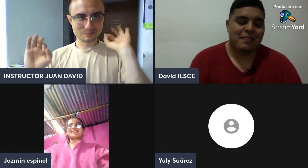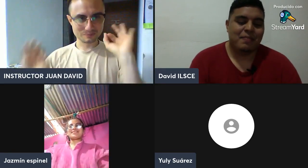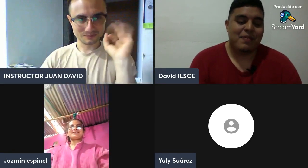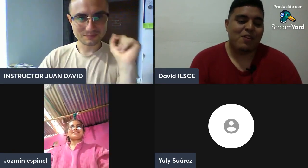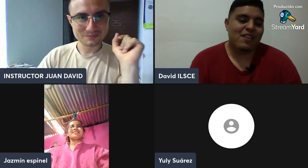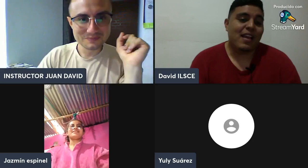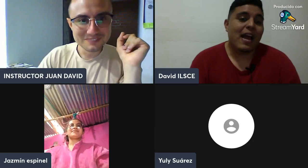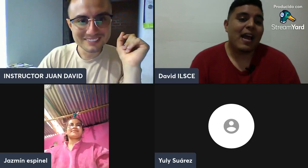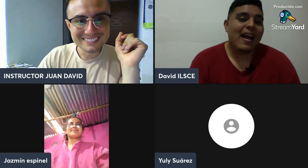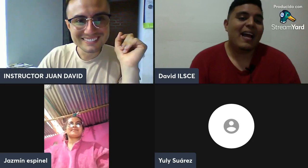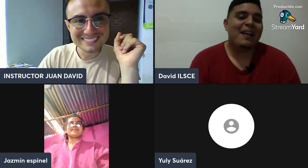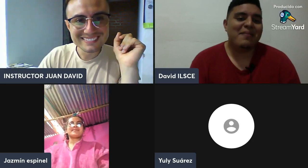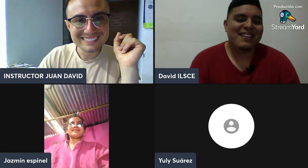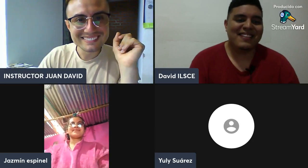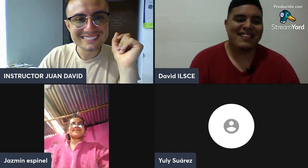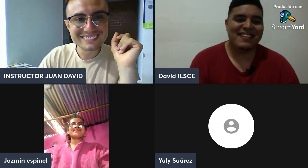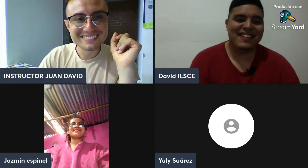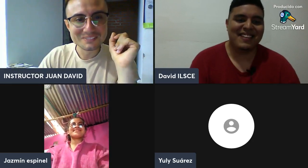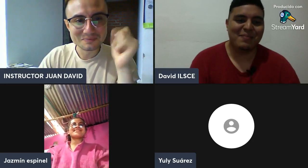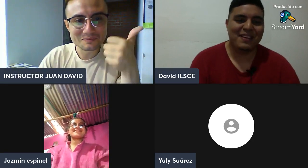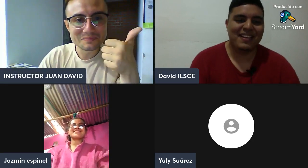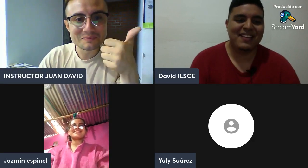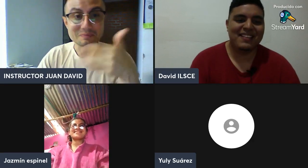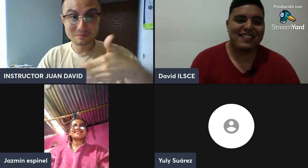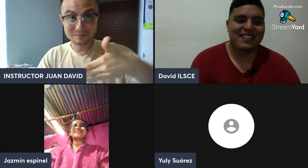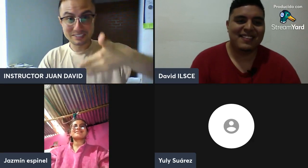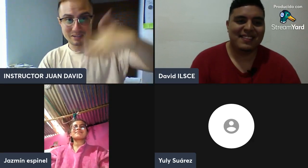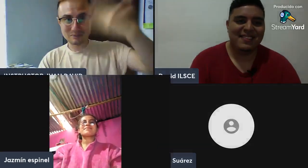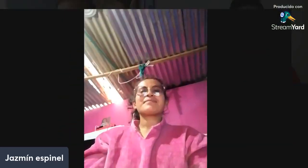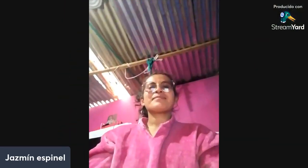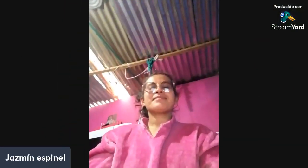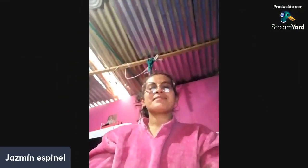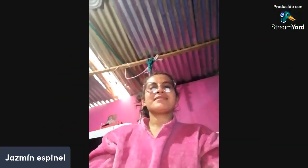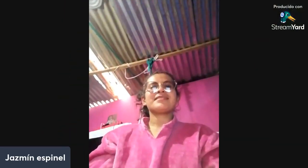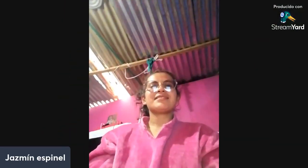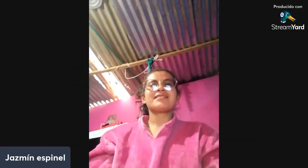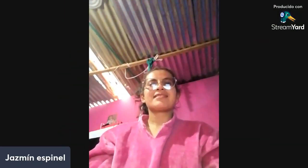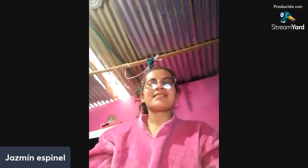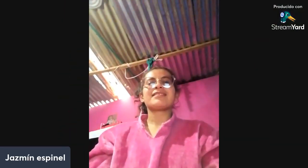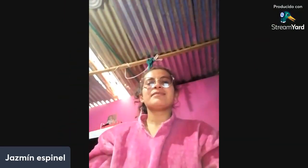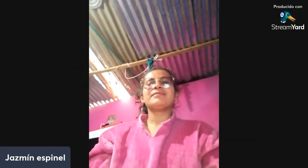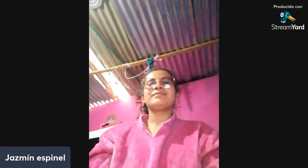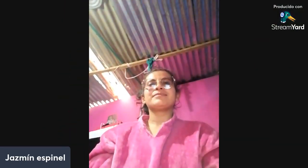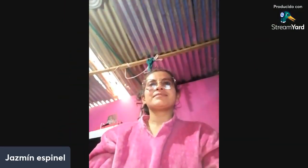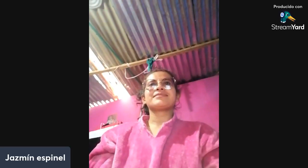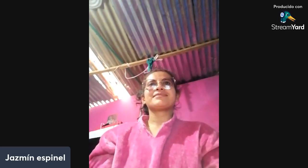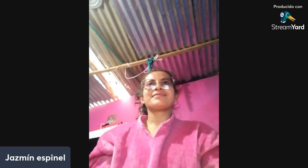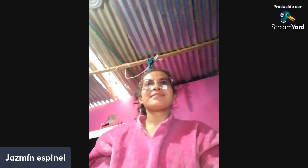Primero te calmas, respiras. ¿Vale? Entonces empieza.